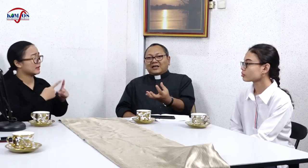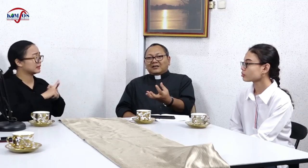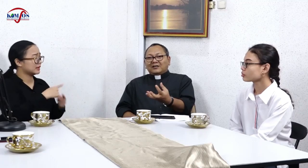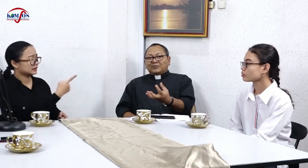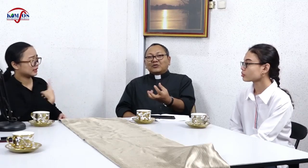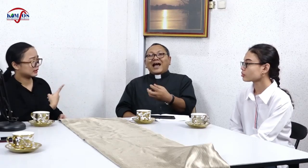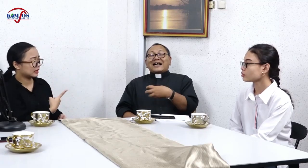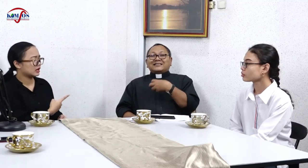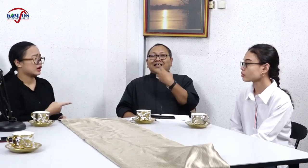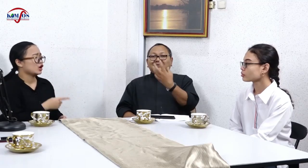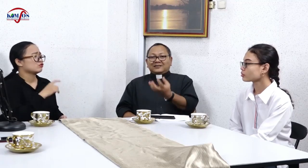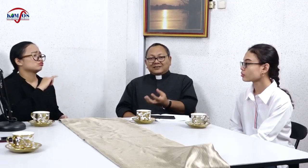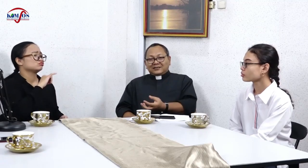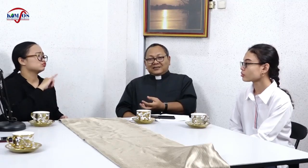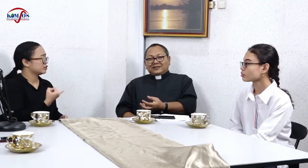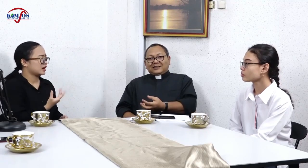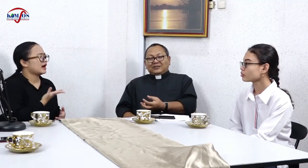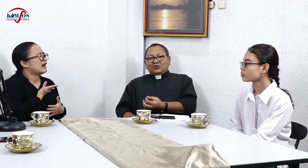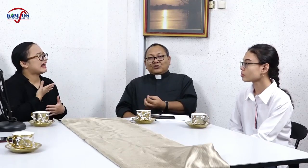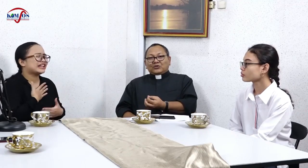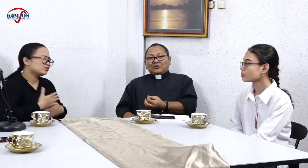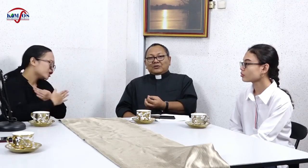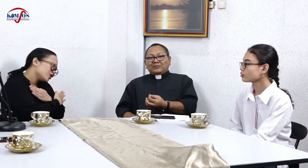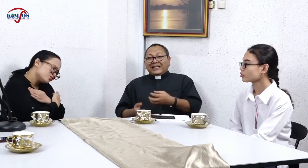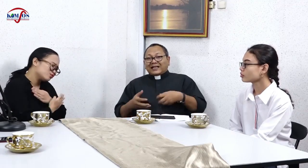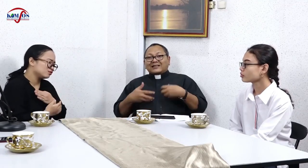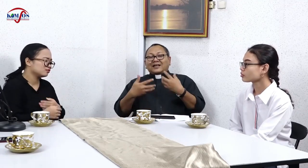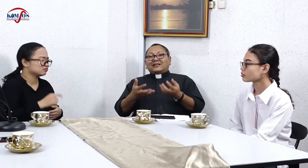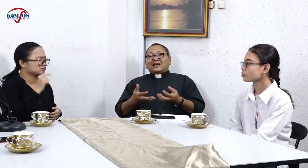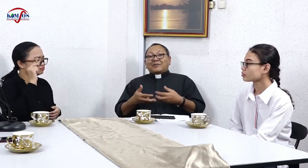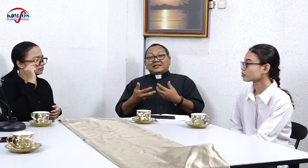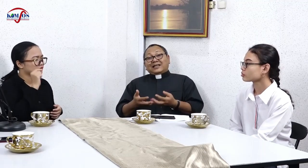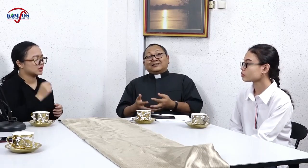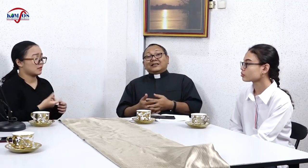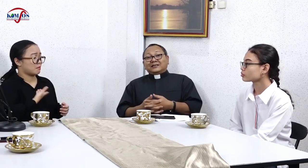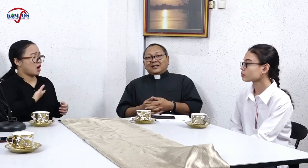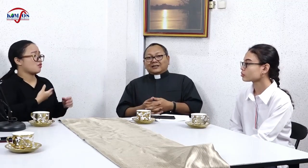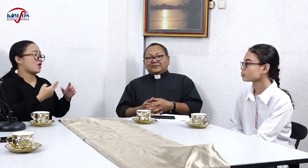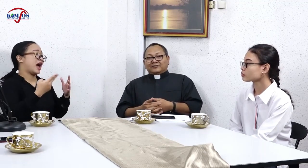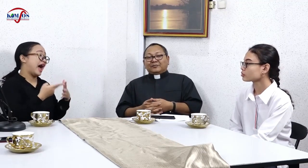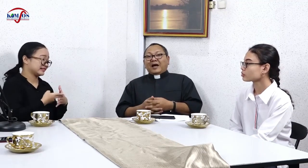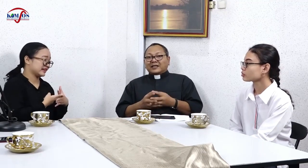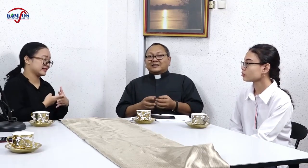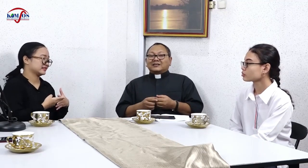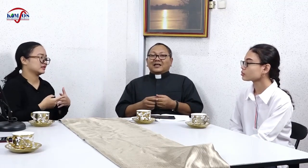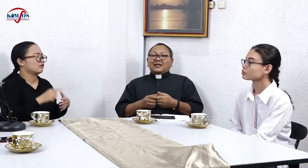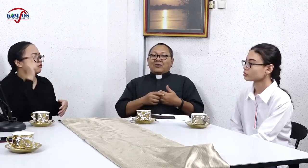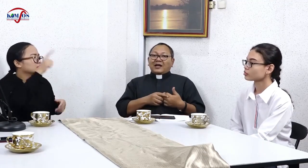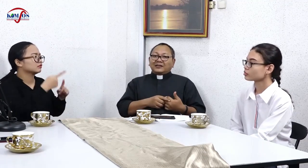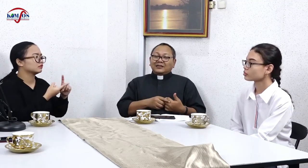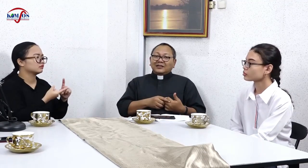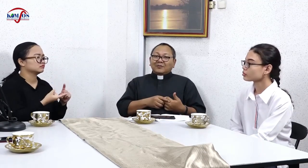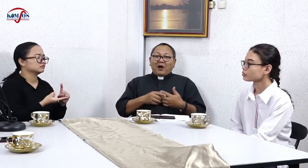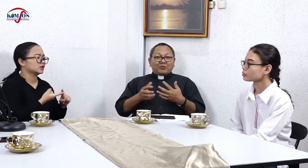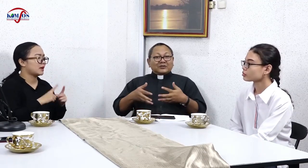bisa punya akses untuk meningkatkan kapasitas dirinya baik secara